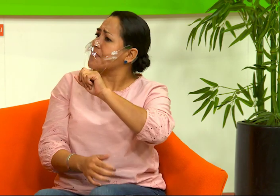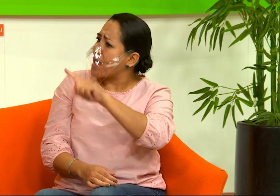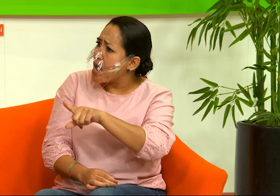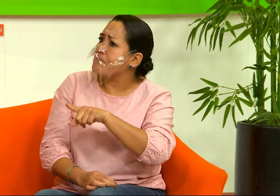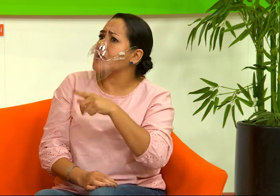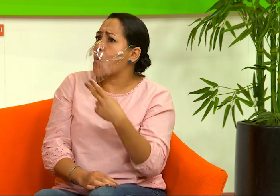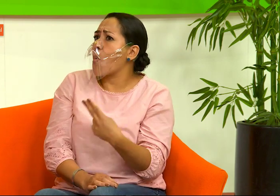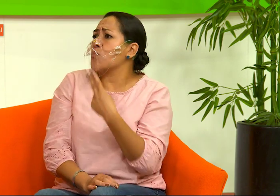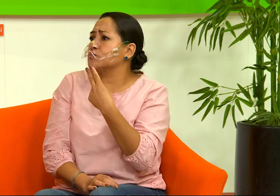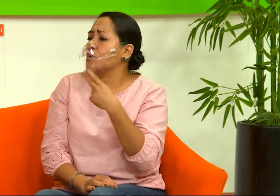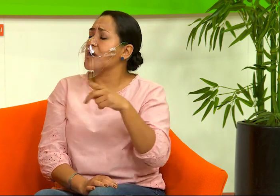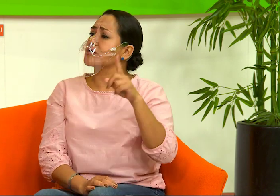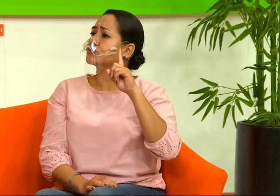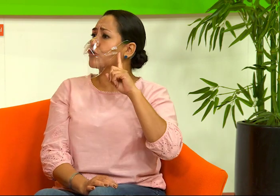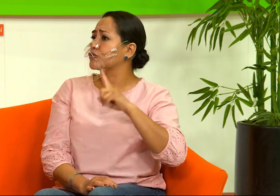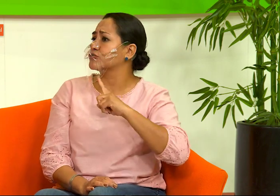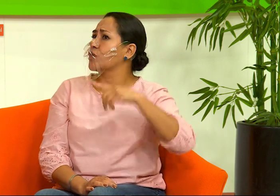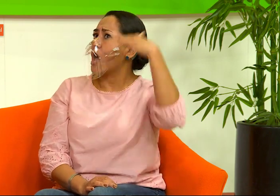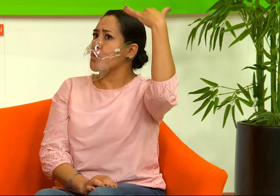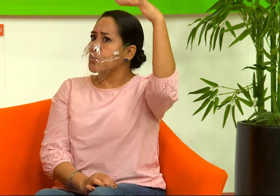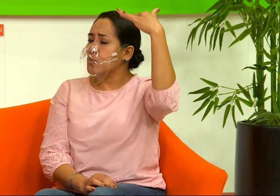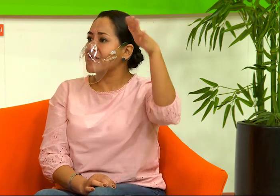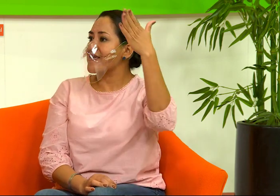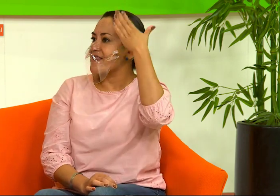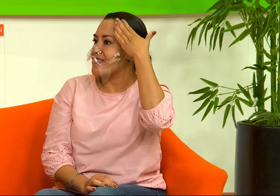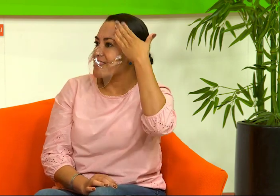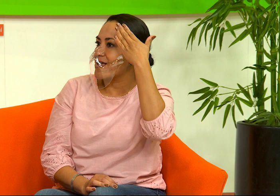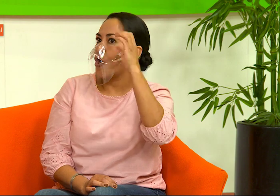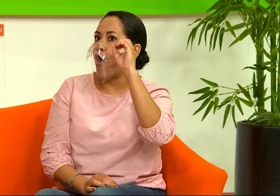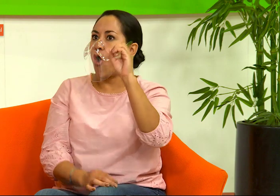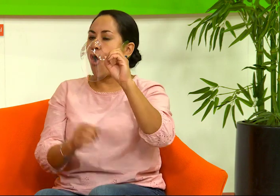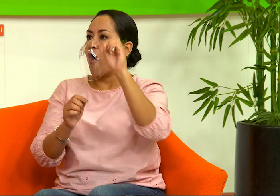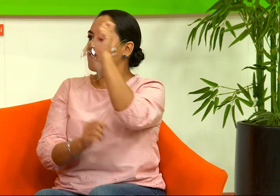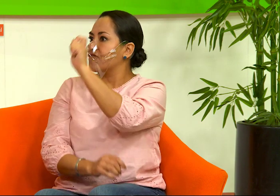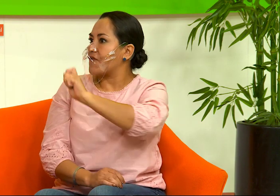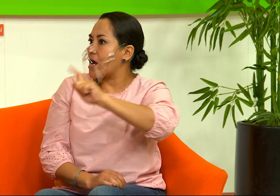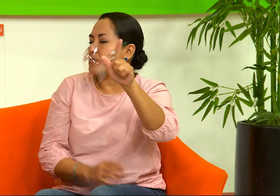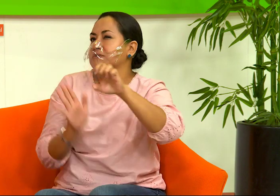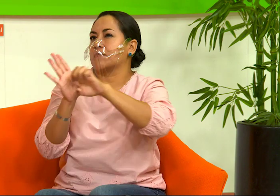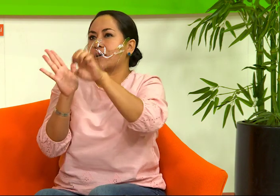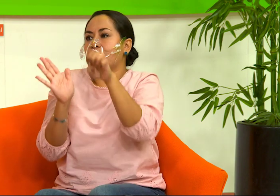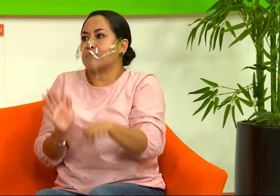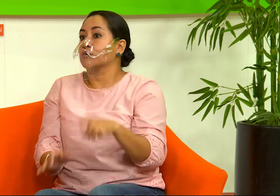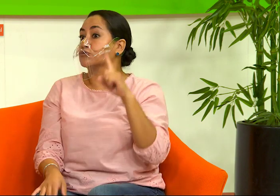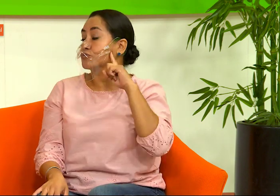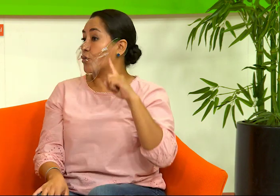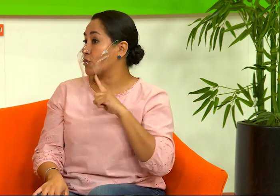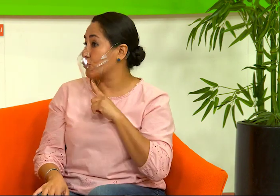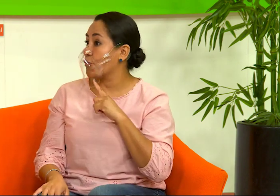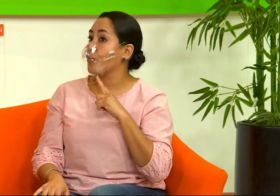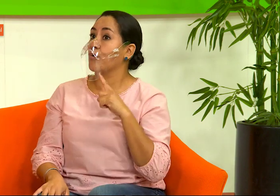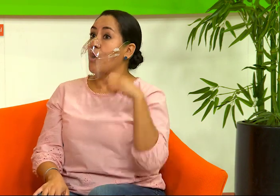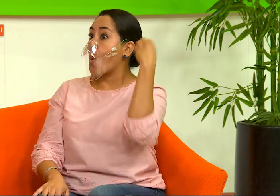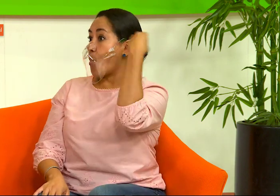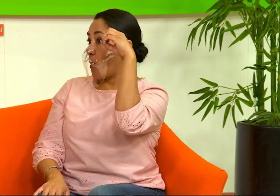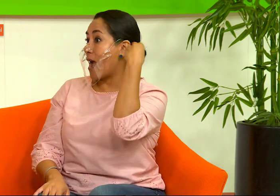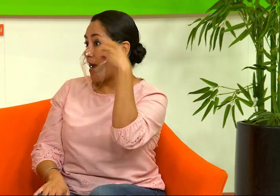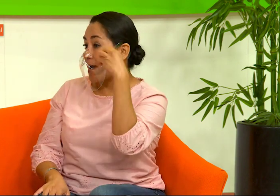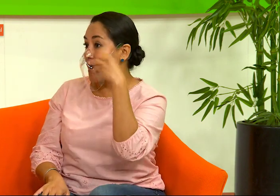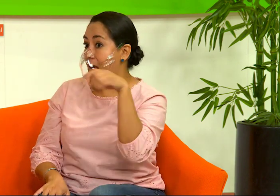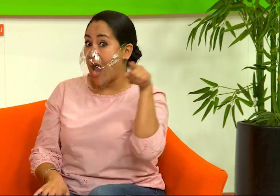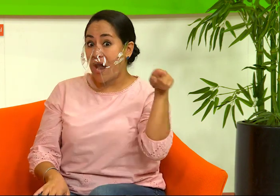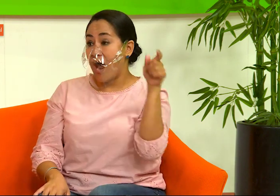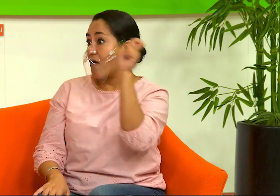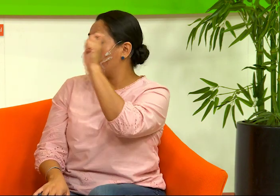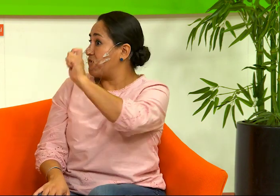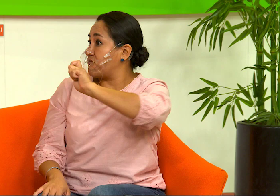historia, aprovechar este tipo de situaciones para las personas sordas y también explicarles que existen muchos adultos